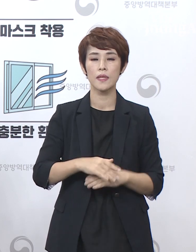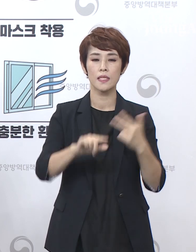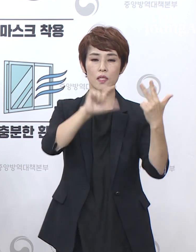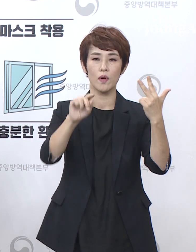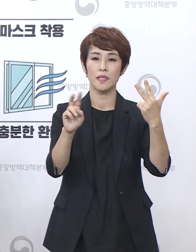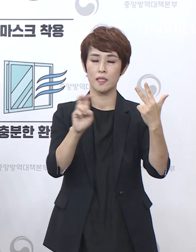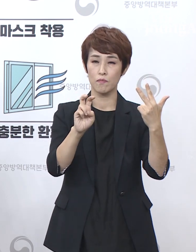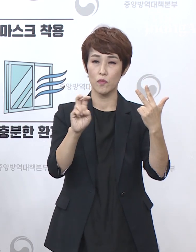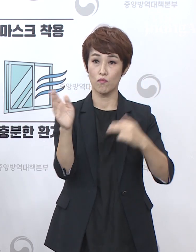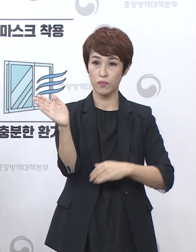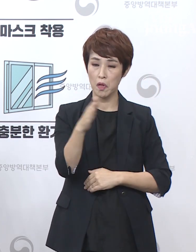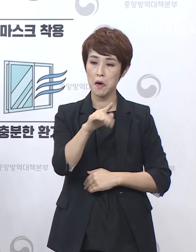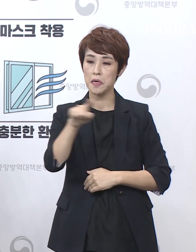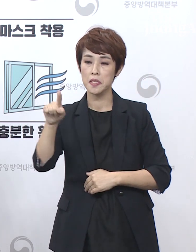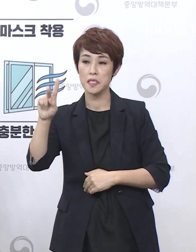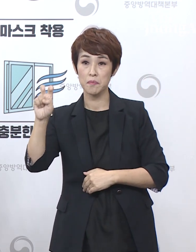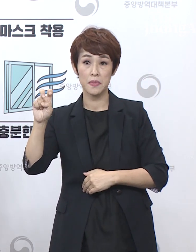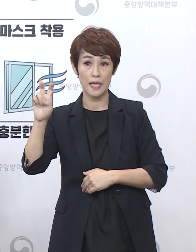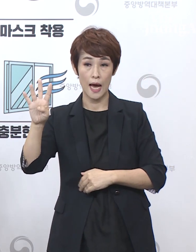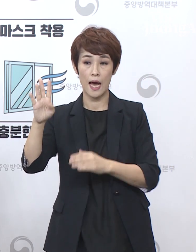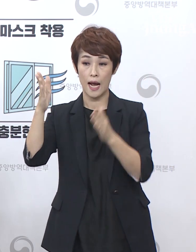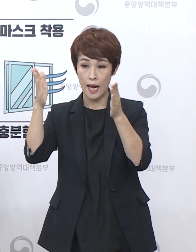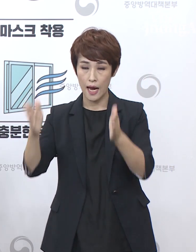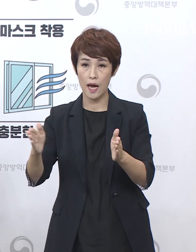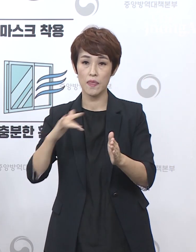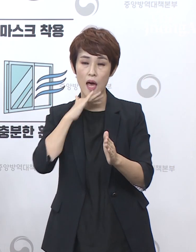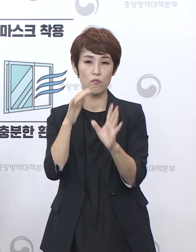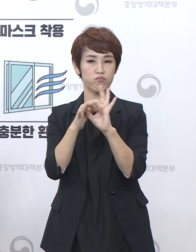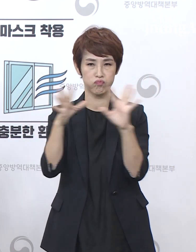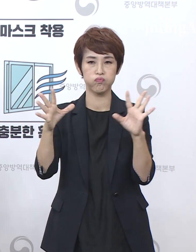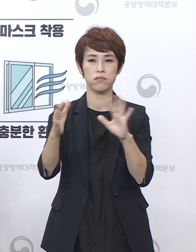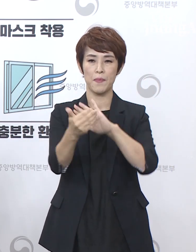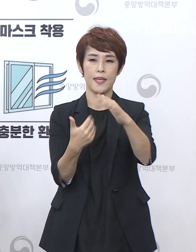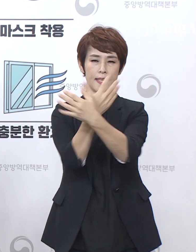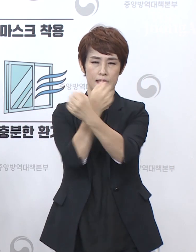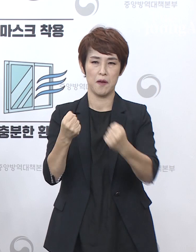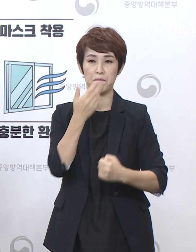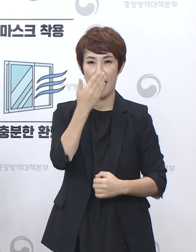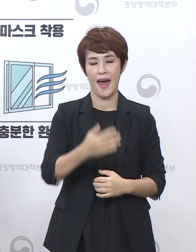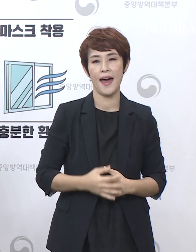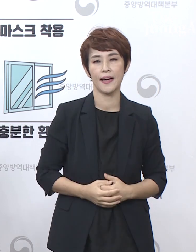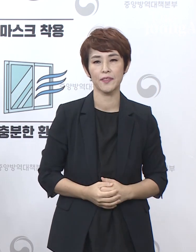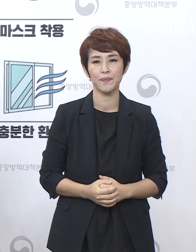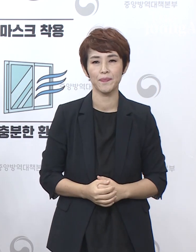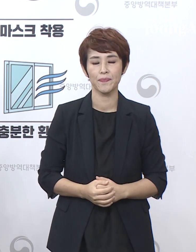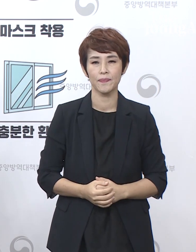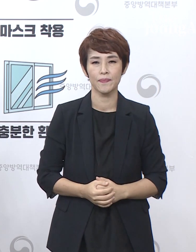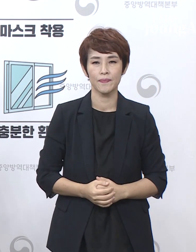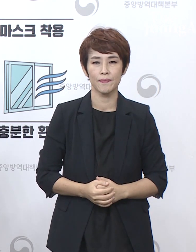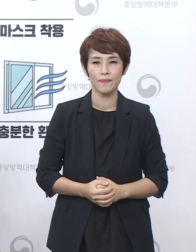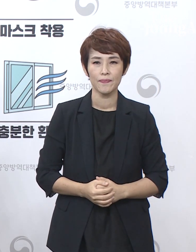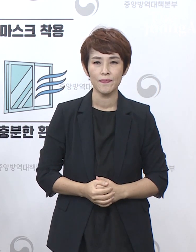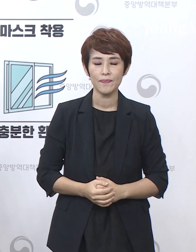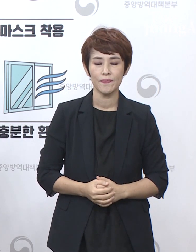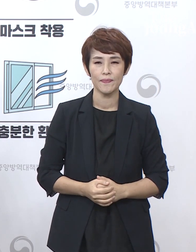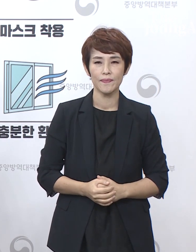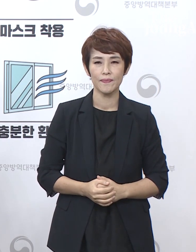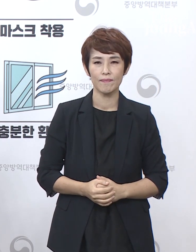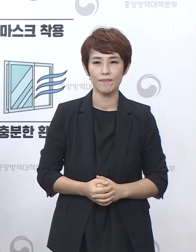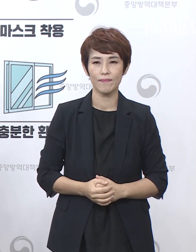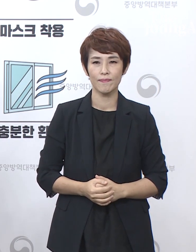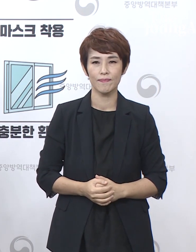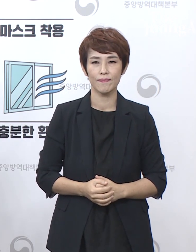21일부터 24일 사이에는 연령 구분 없이 사전 예약이 가능하도록 일정을 분산하여